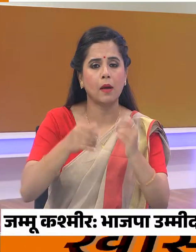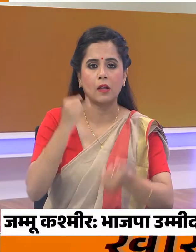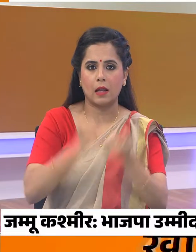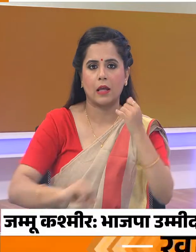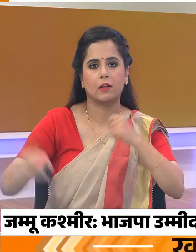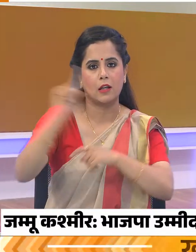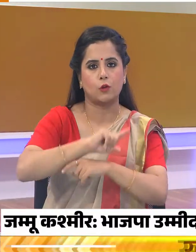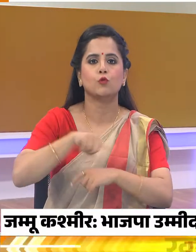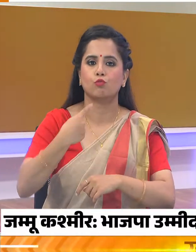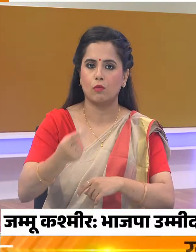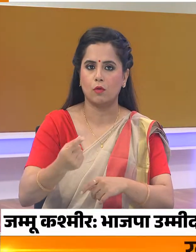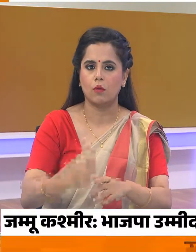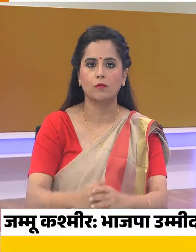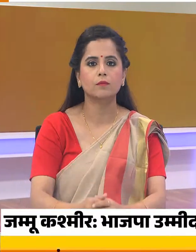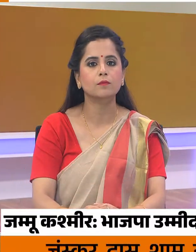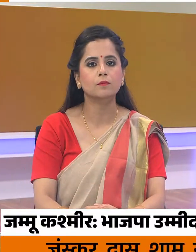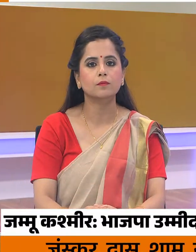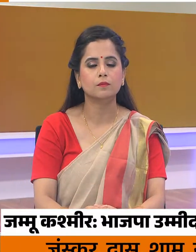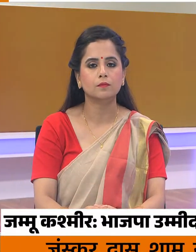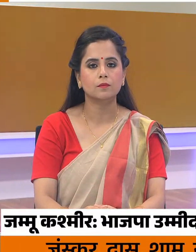दिन।